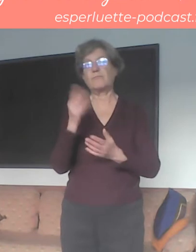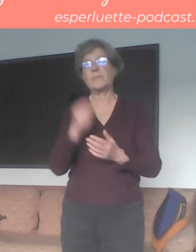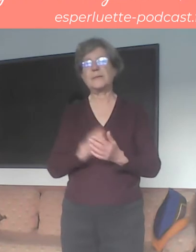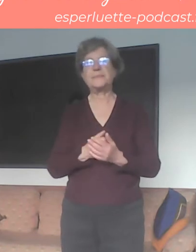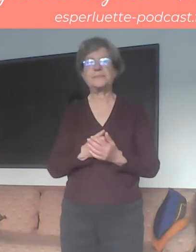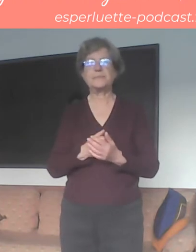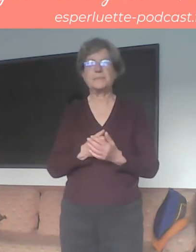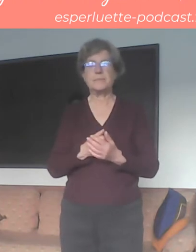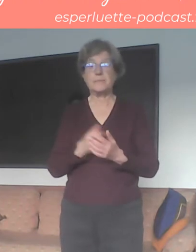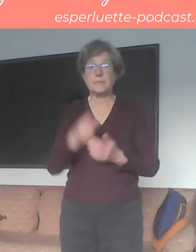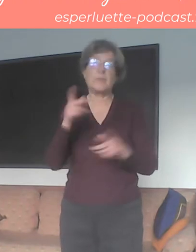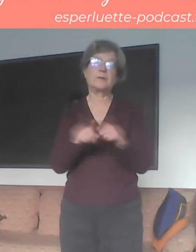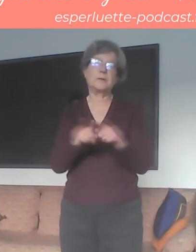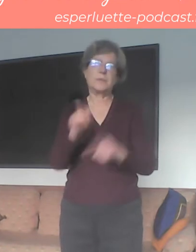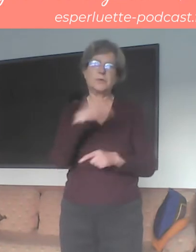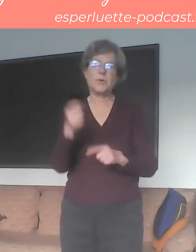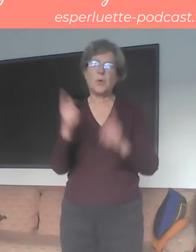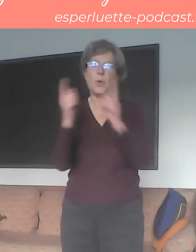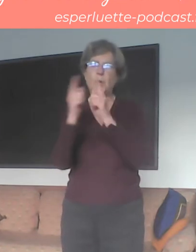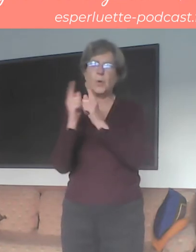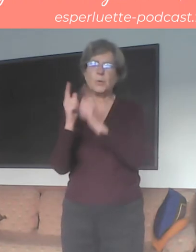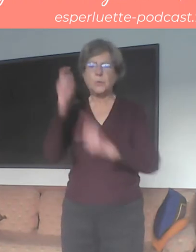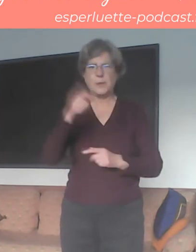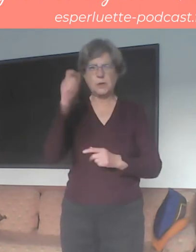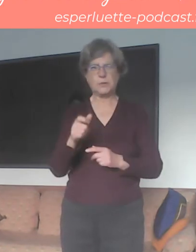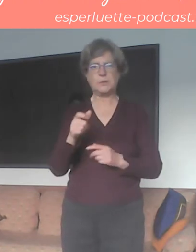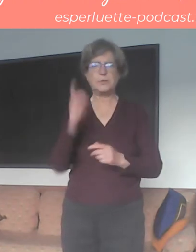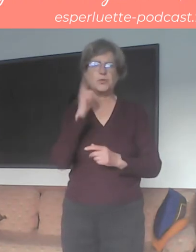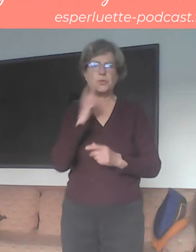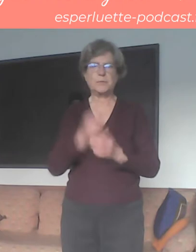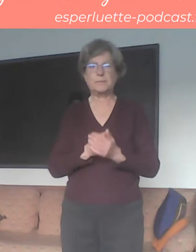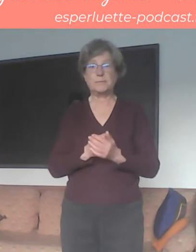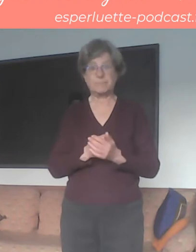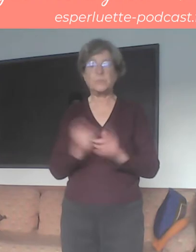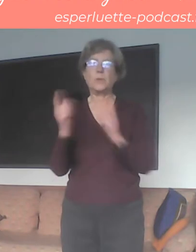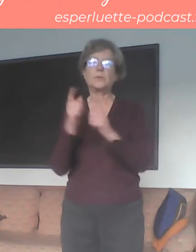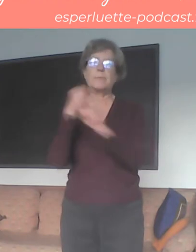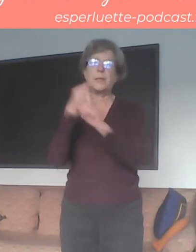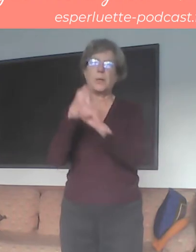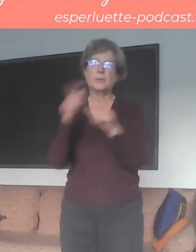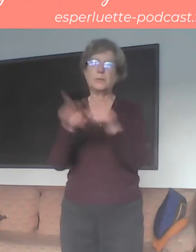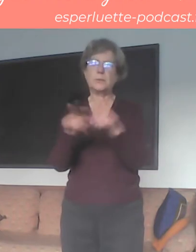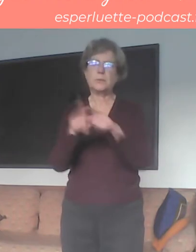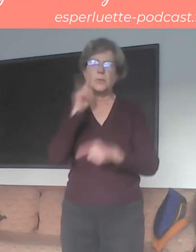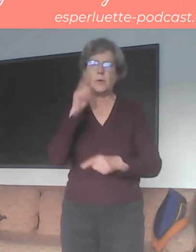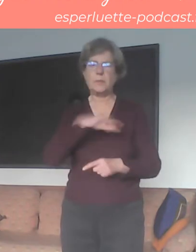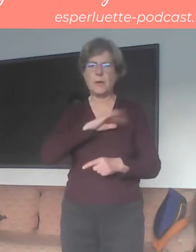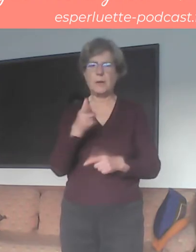sourdes à travers le château de Vincennes, où il y a eu le démarrage d'enseignement de la langue des signes.